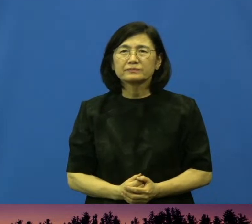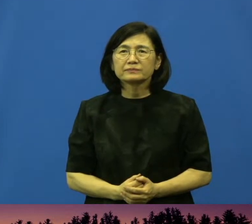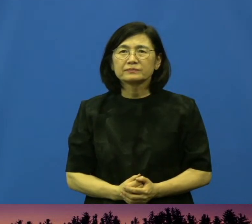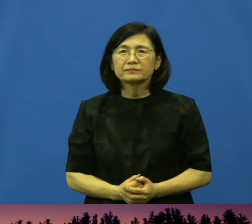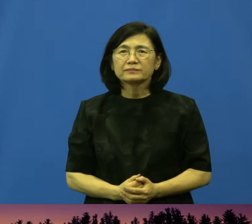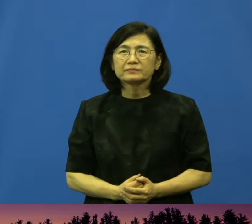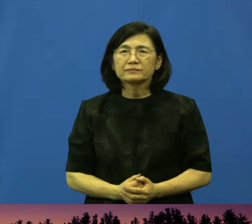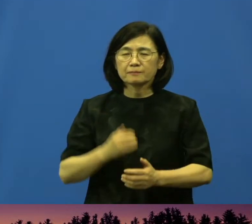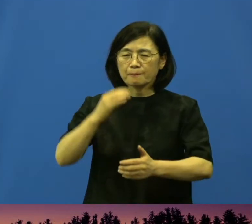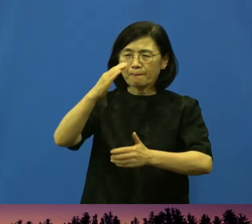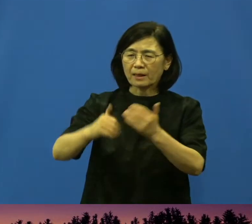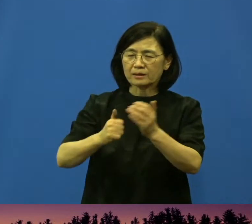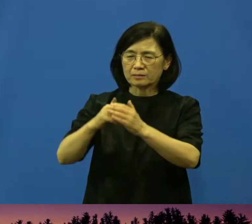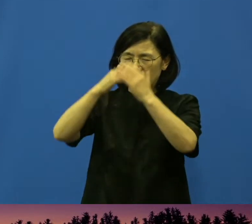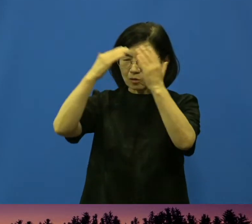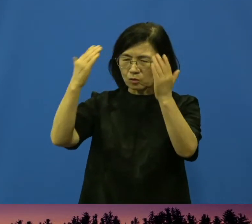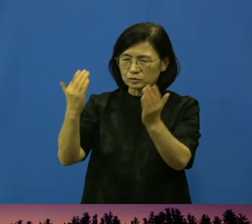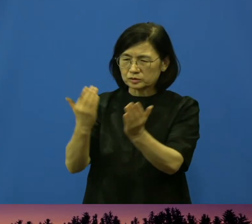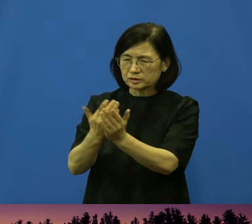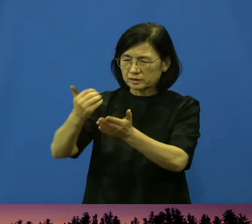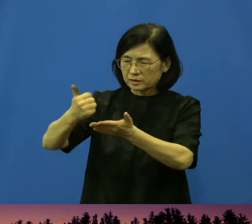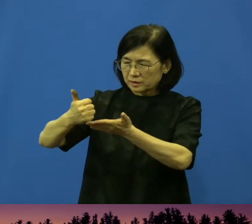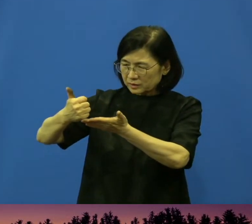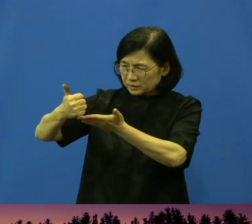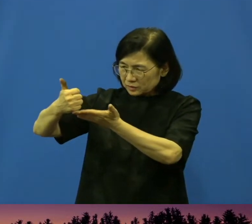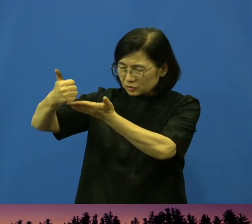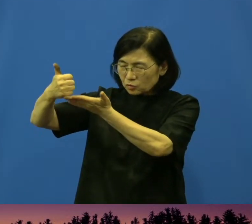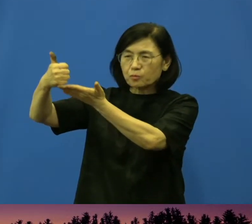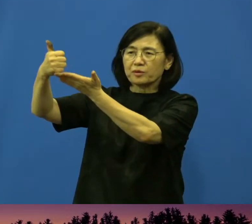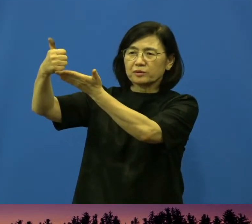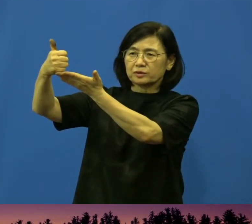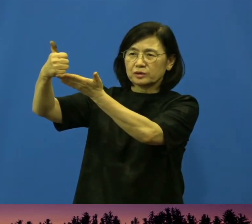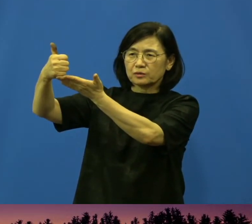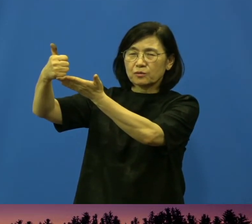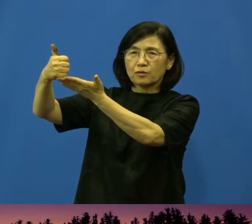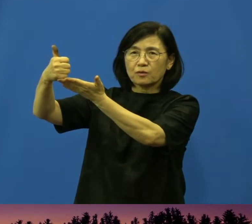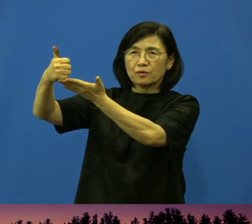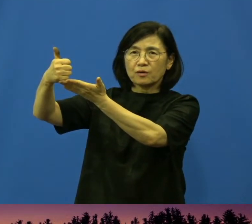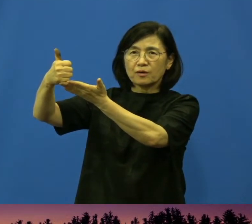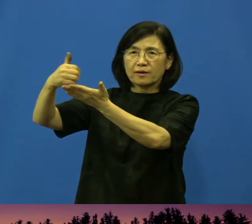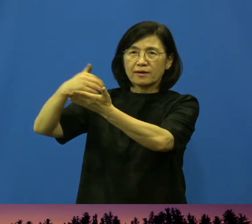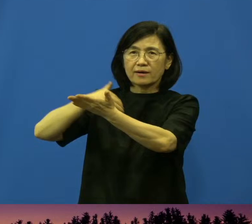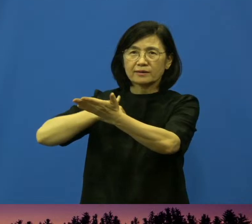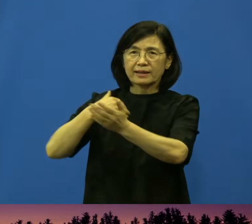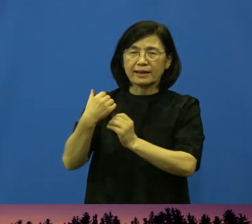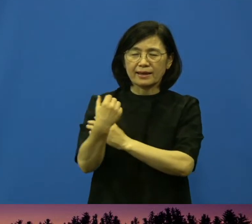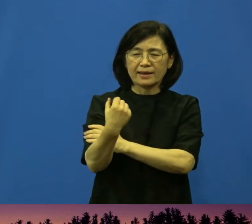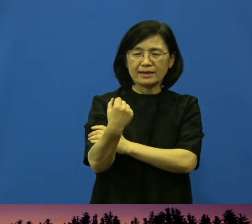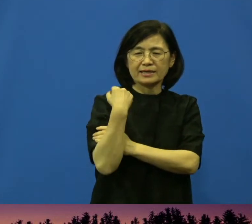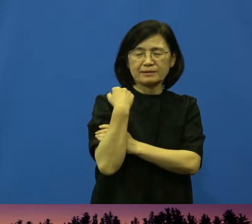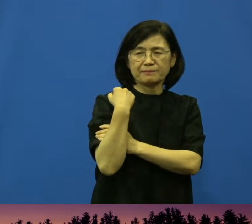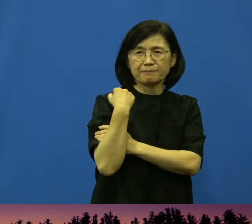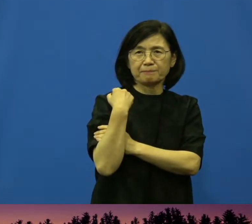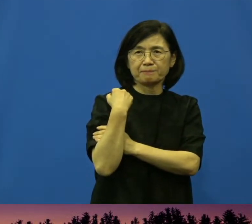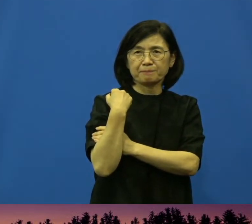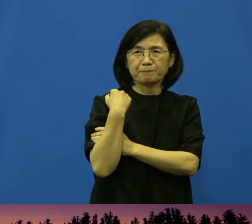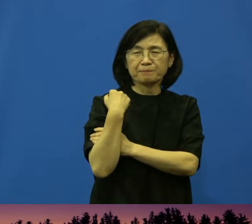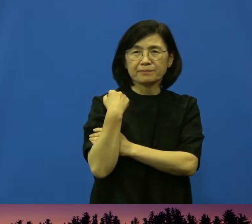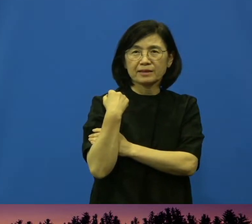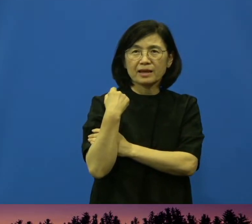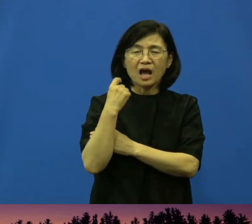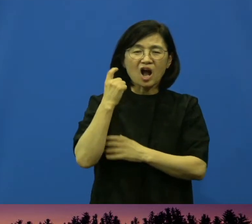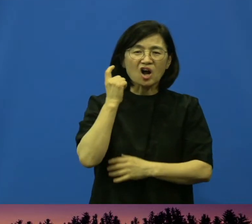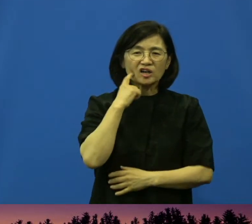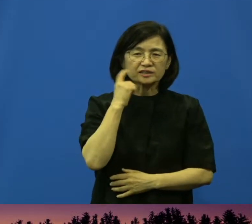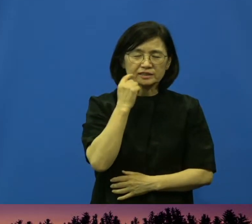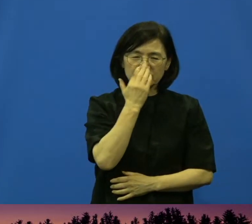하나님을 온전히 높여드리시고, 내가 가지고 있는 힘에 스스로 착각하지 말고, 거짓된 겸손으로